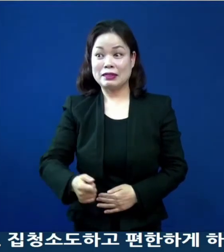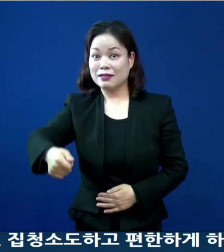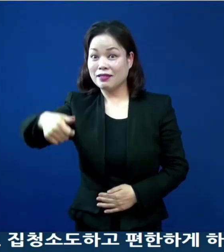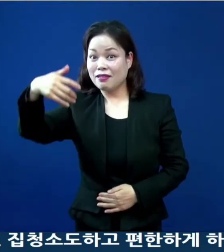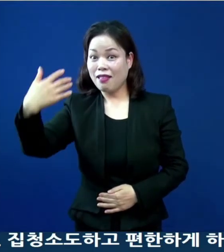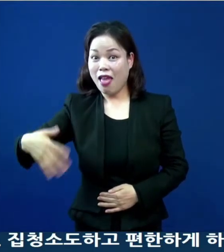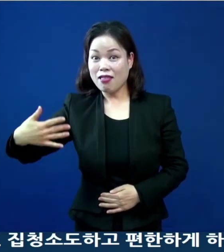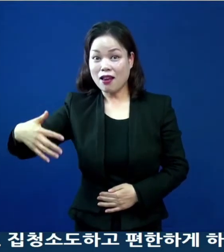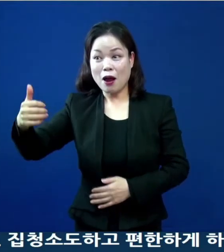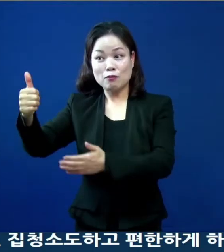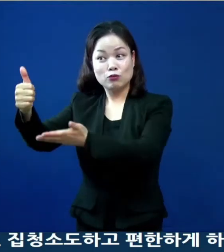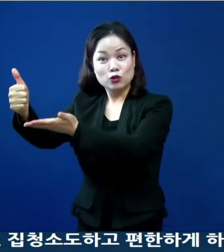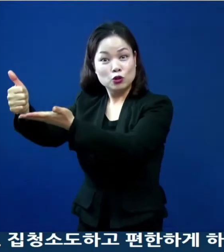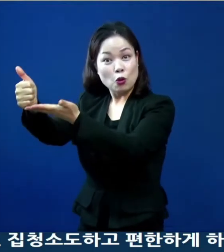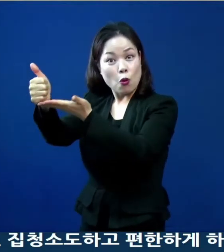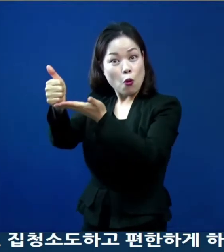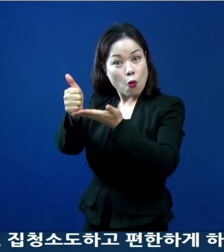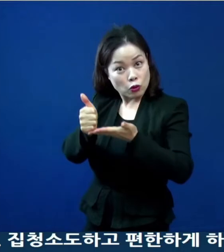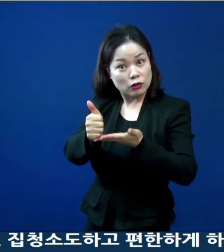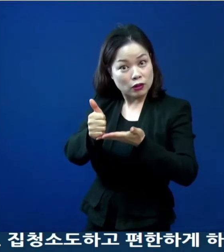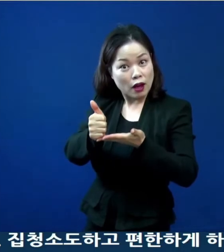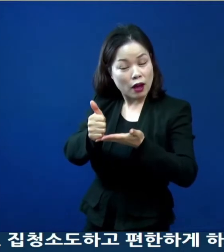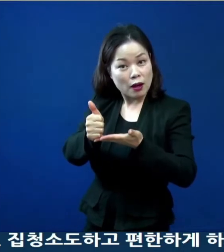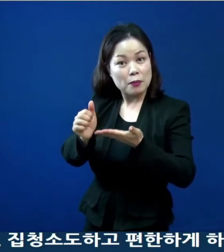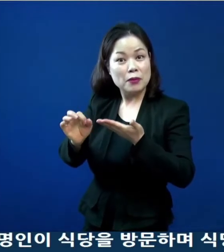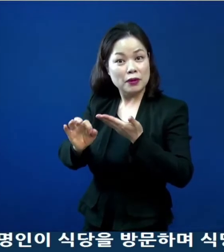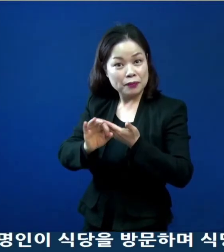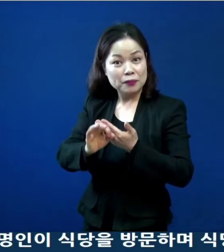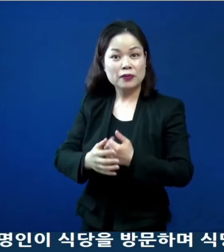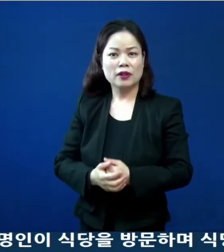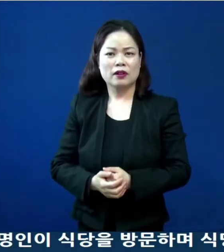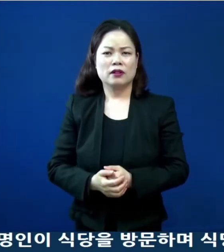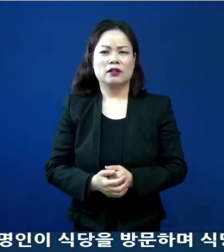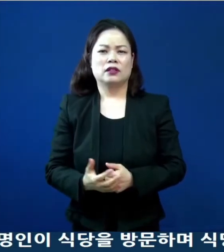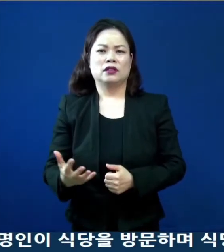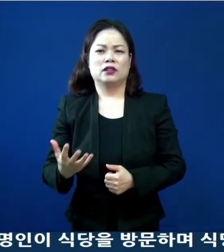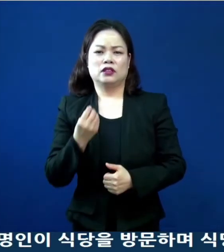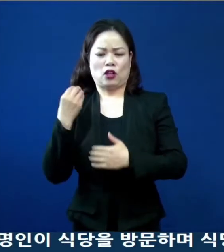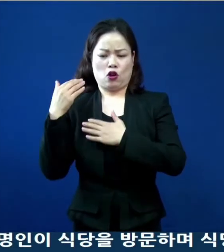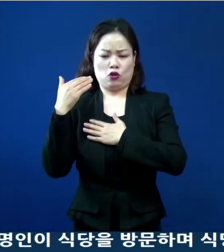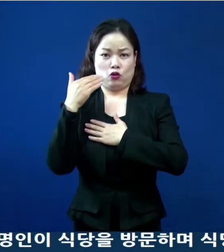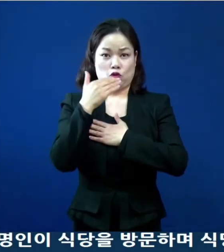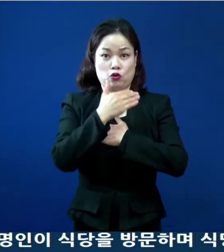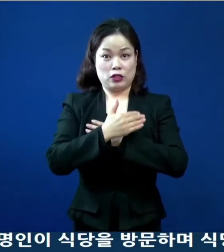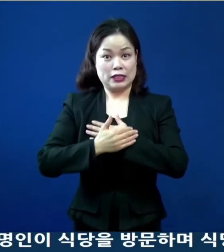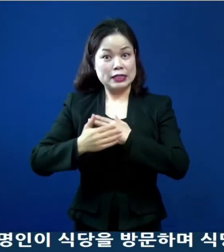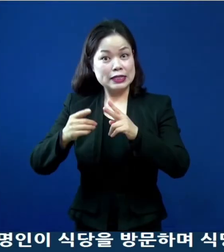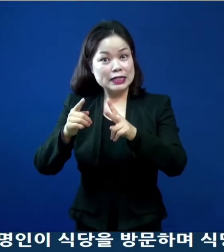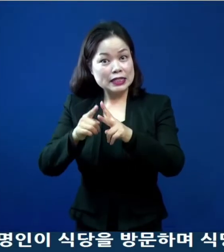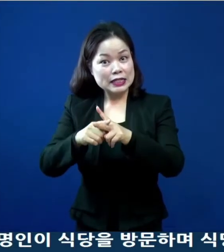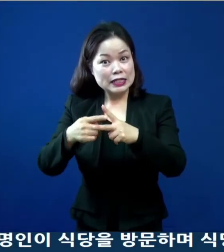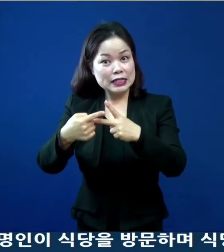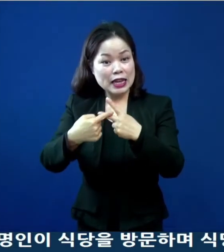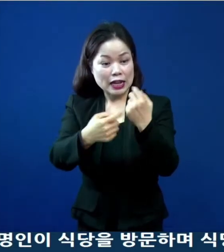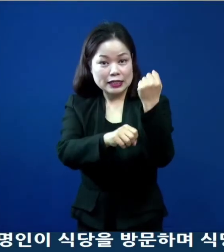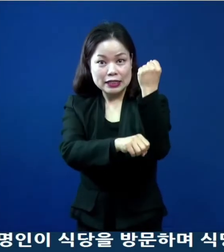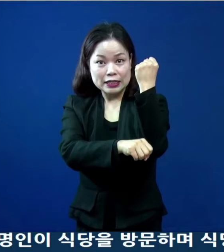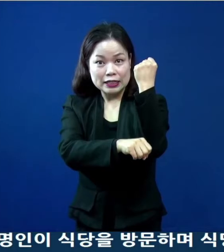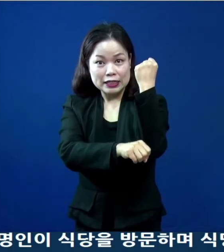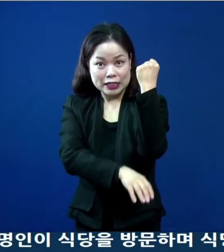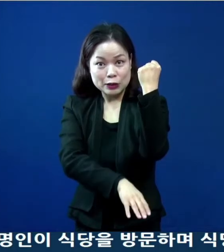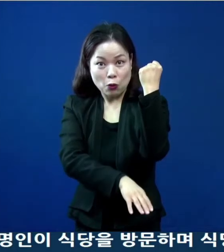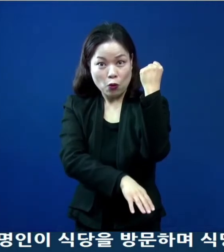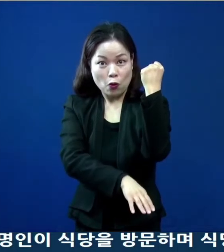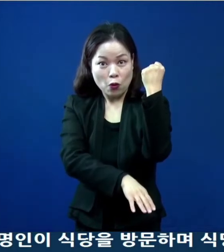대단하신 분이 방문하셨다. 이것이 성육신을 이해하는 기본적인